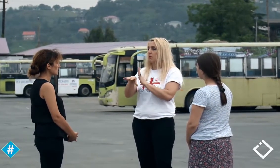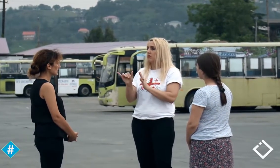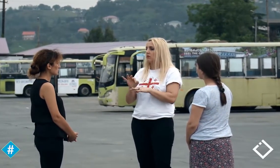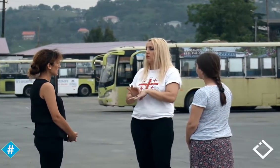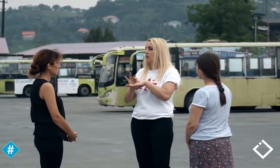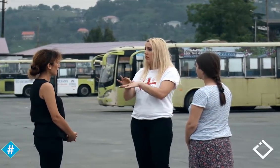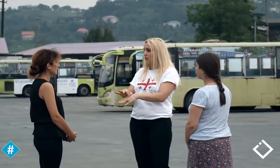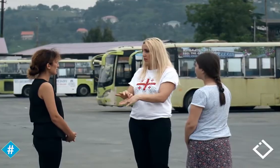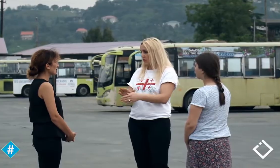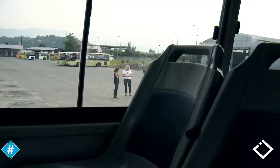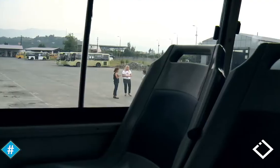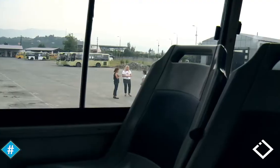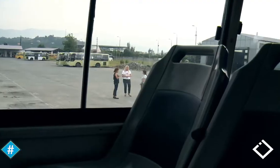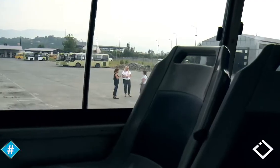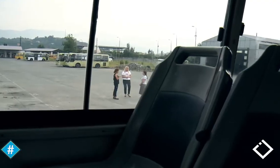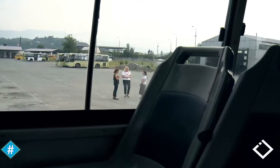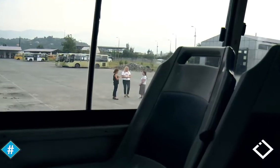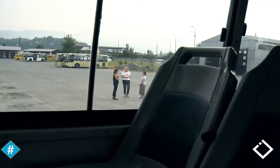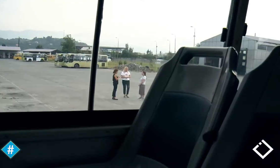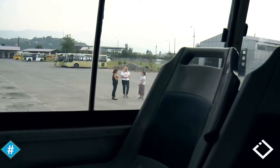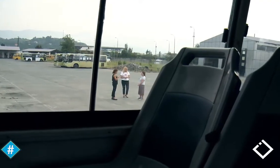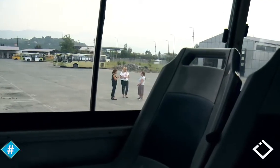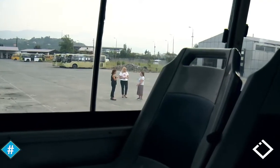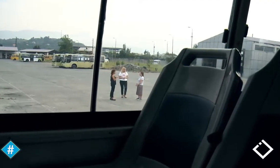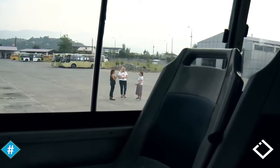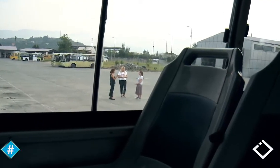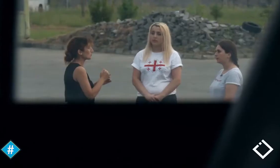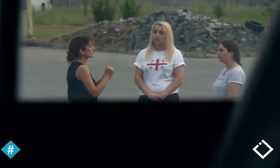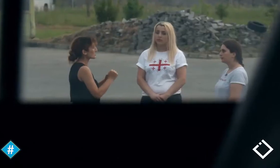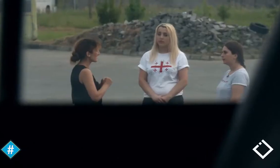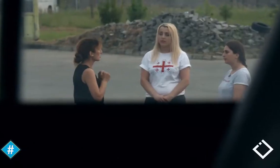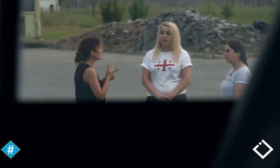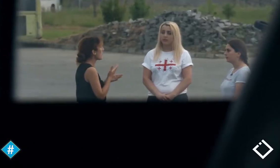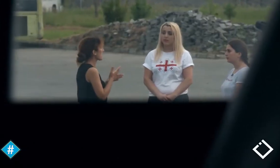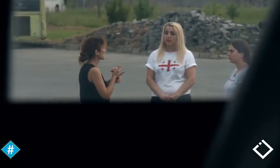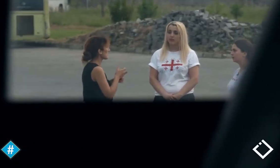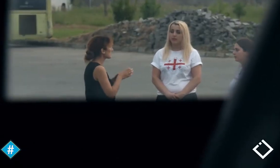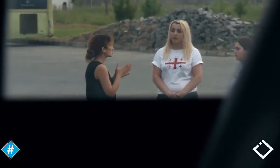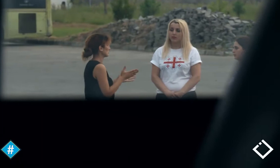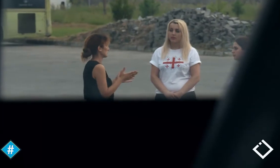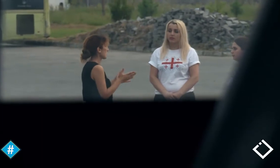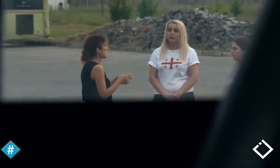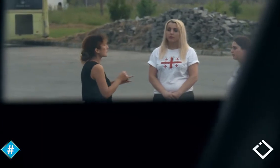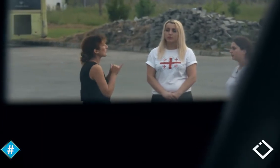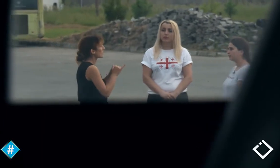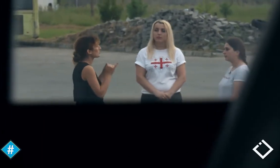დამიწერე ჯარიმა ან რაღაცა, აი მსგავსი ფაქტების გასარკვევად უკვე თარჯიმნები მიყავთ. როგორც ტაქსებთან, როგორც ესე წერთ, აი სადმი